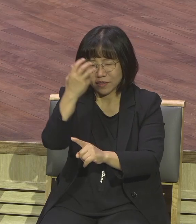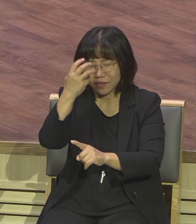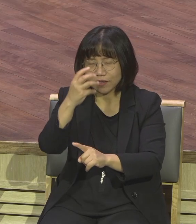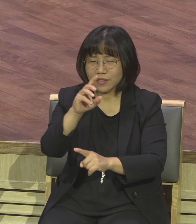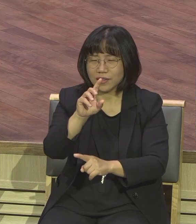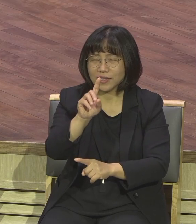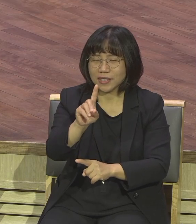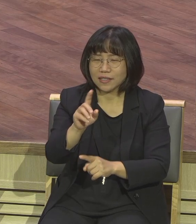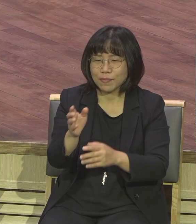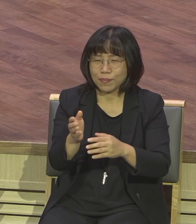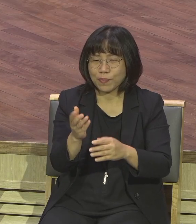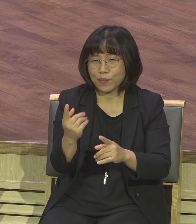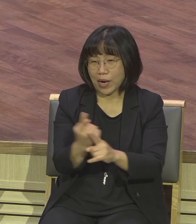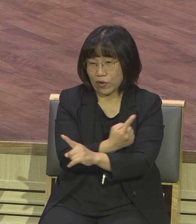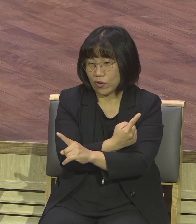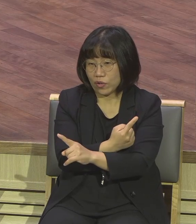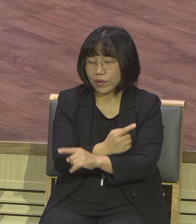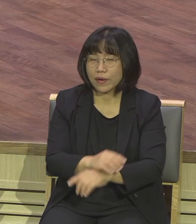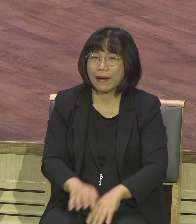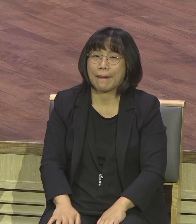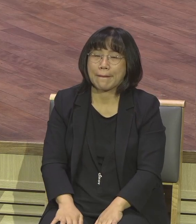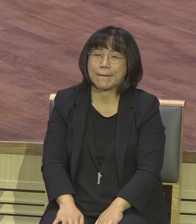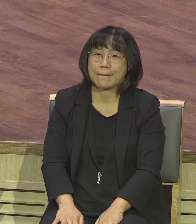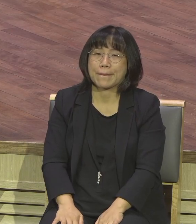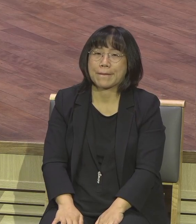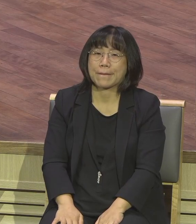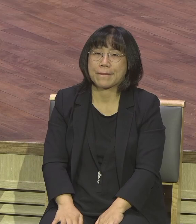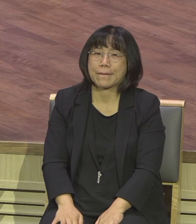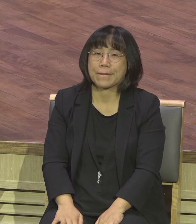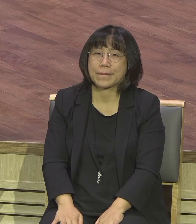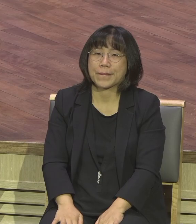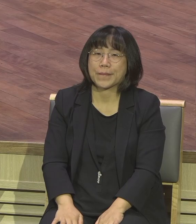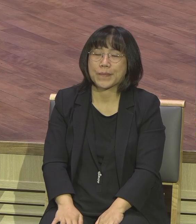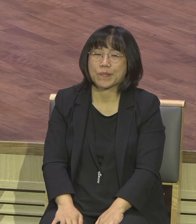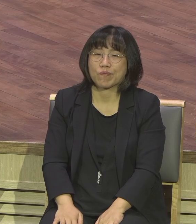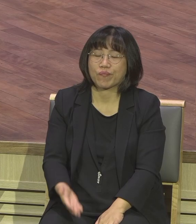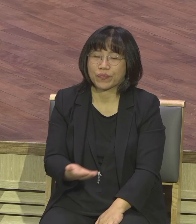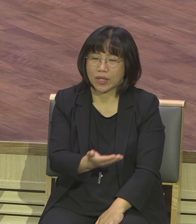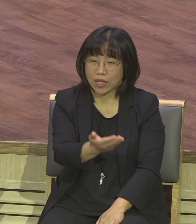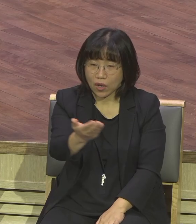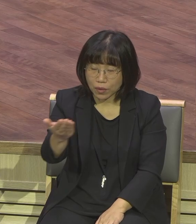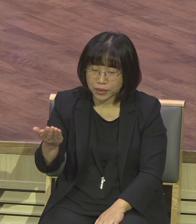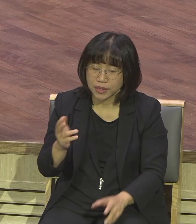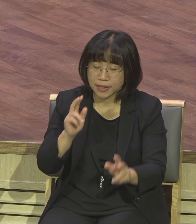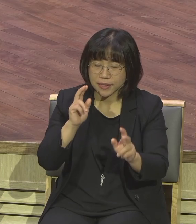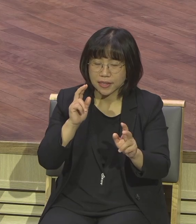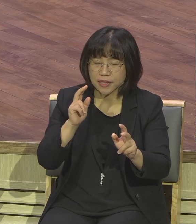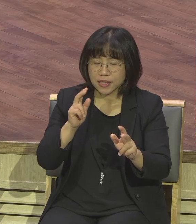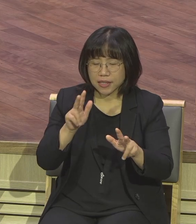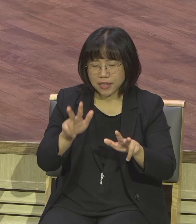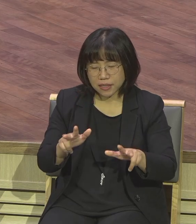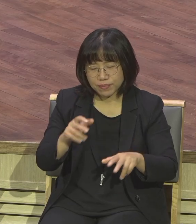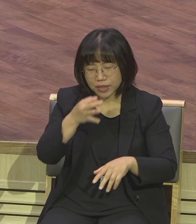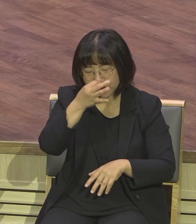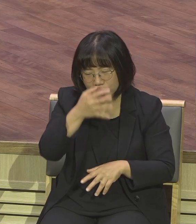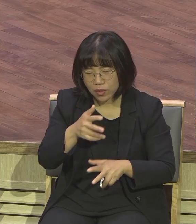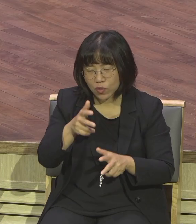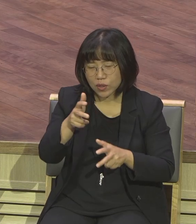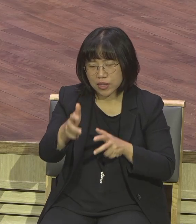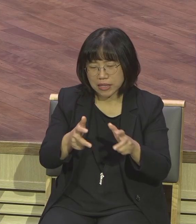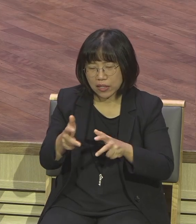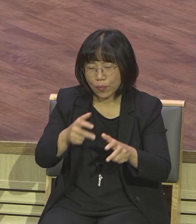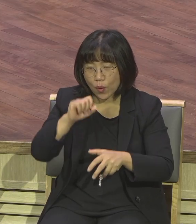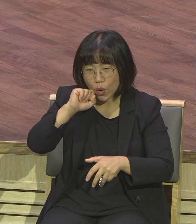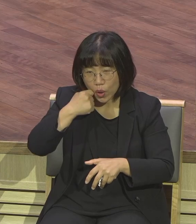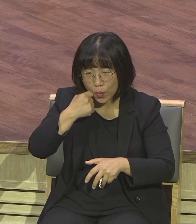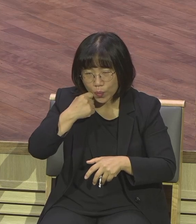바뀌어버렸어. 완전히 바뀌어버렸어. 자, 우리 사람인들 사업도 힘들고 어렵고 굉장히 치열하고 근데 여러분이